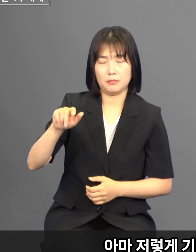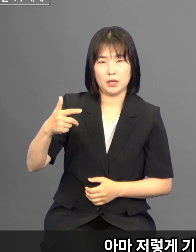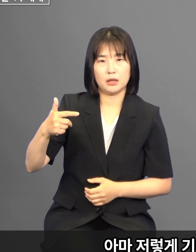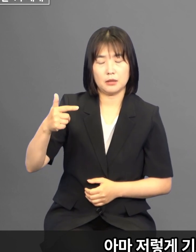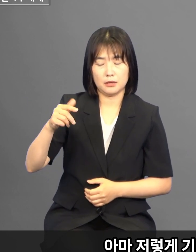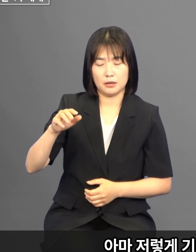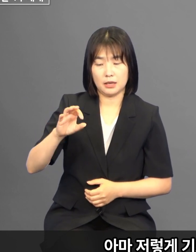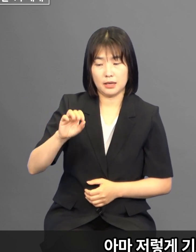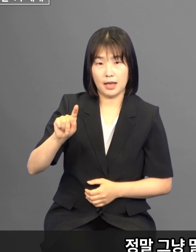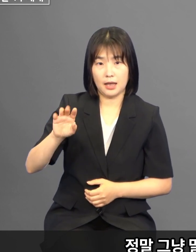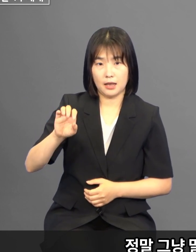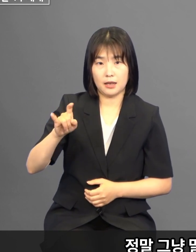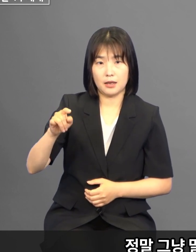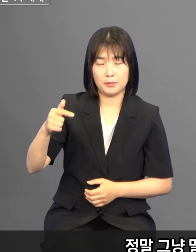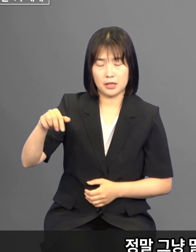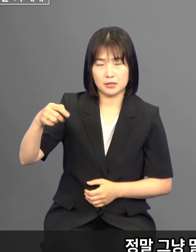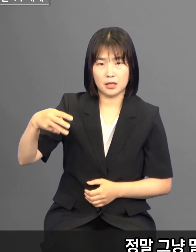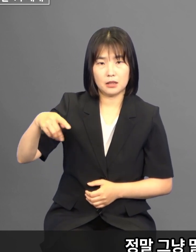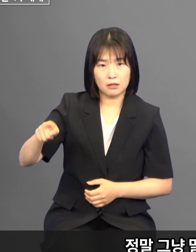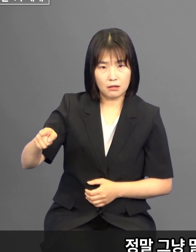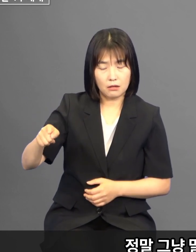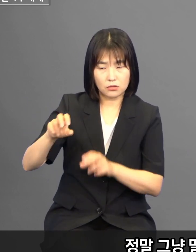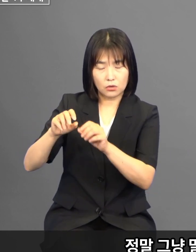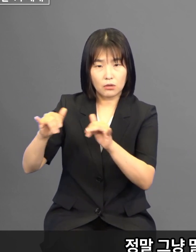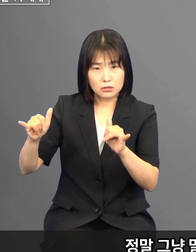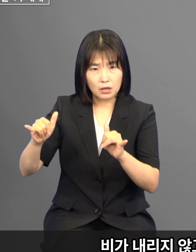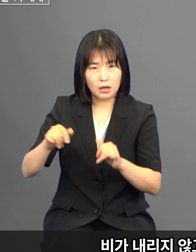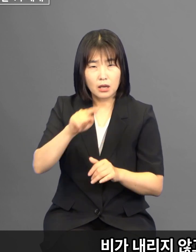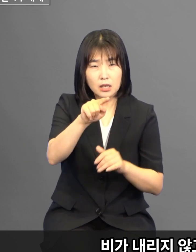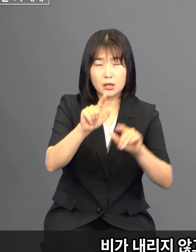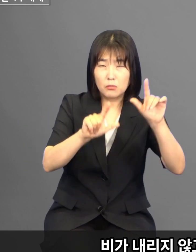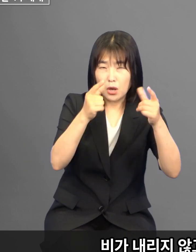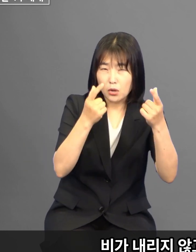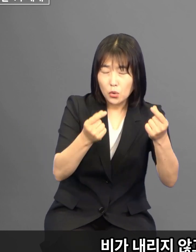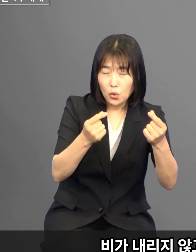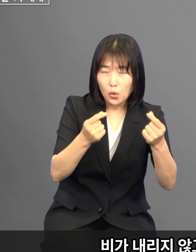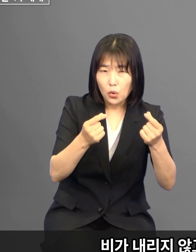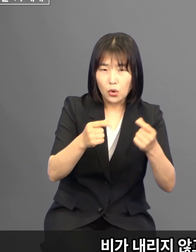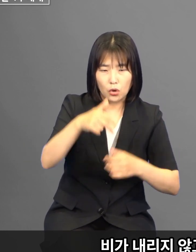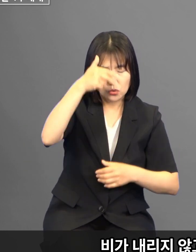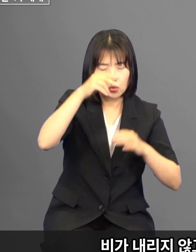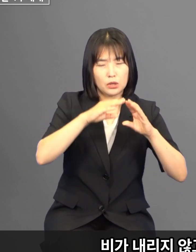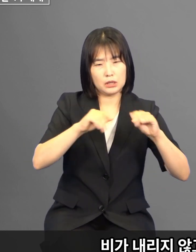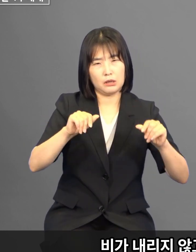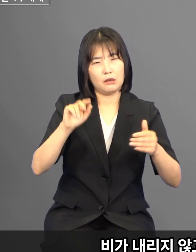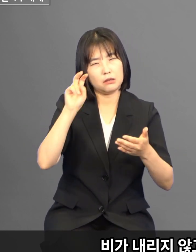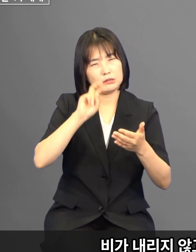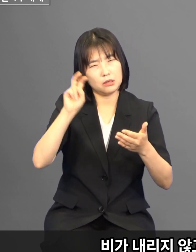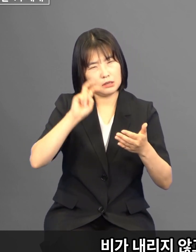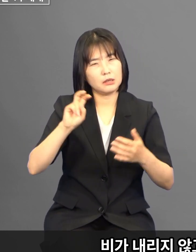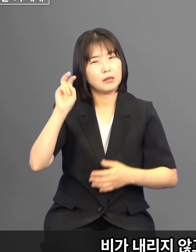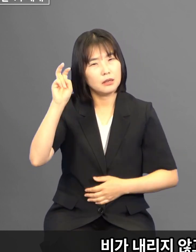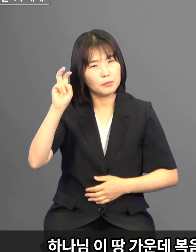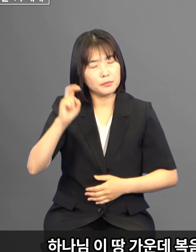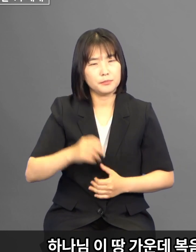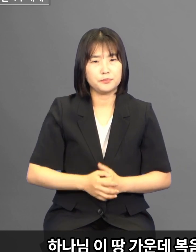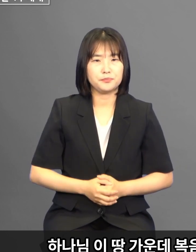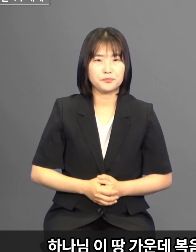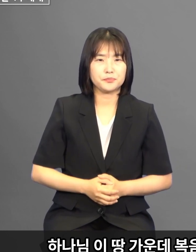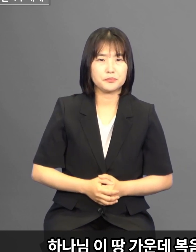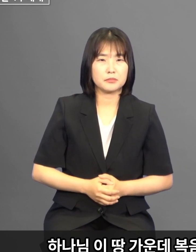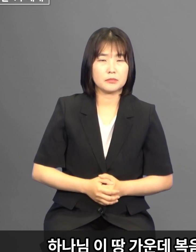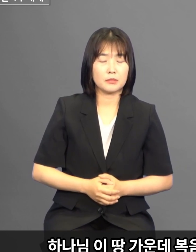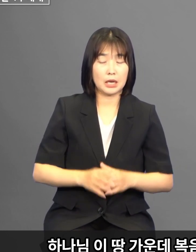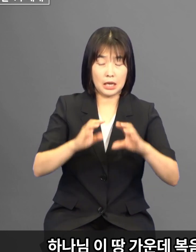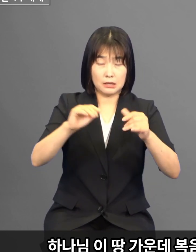기도하지 않으셨을까 싶어요. 정말 그냥 말 그대로 사막이잖아요. 비가 내리지 않고 생명이 없는 저 사막에서 하나님, 이